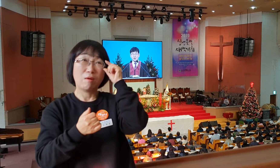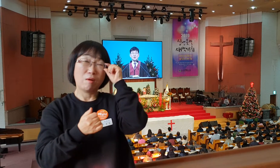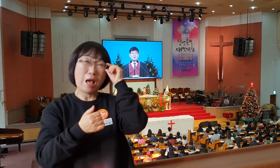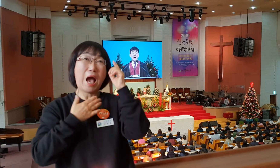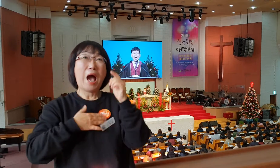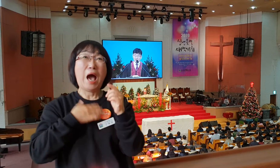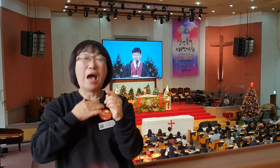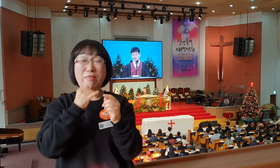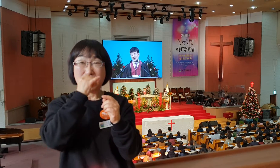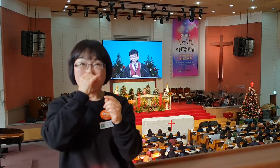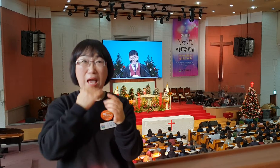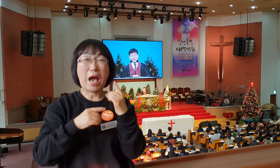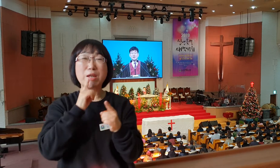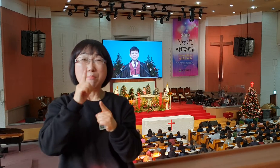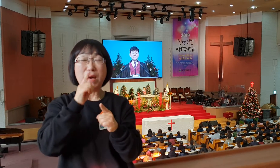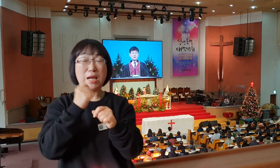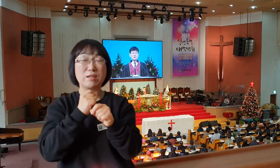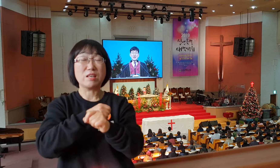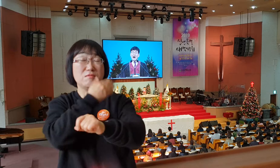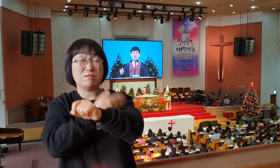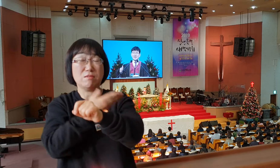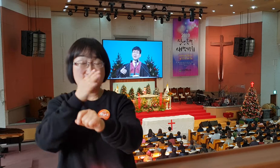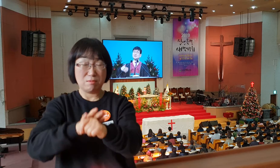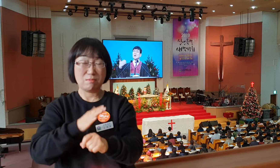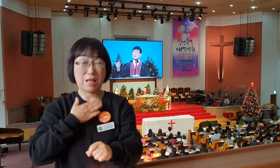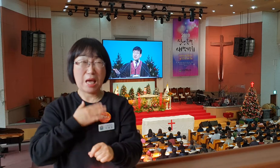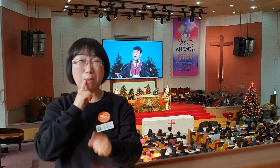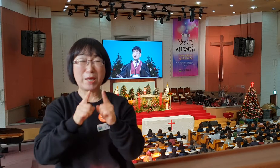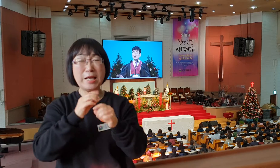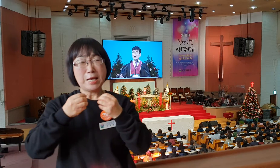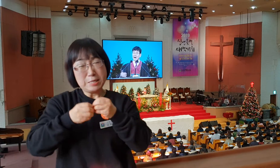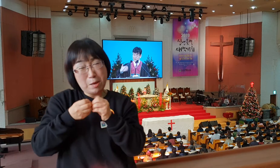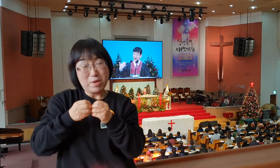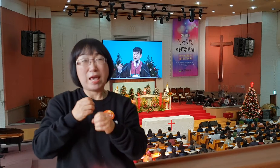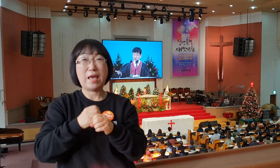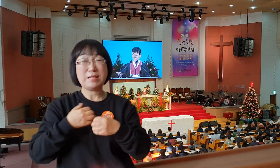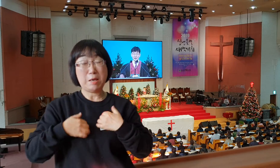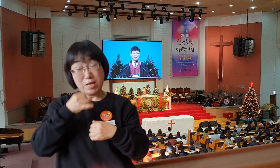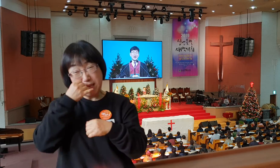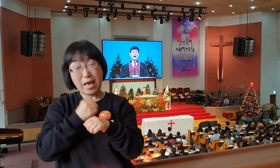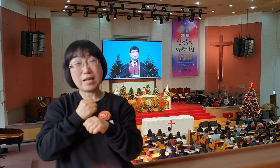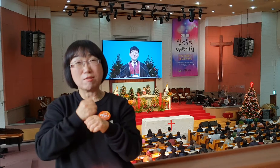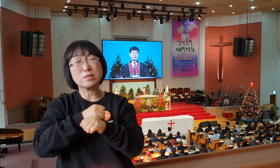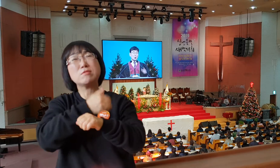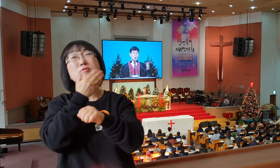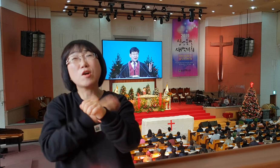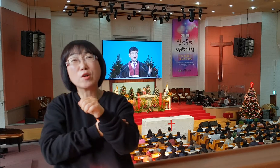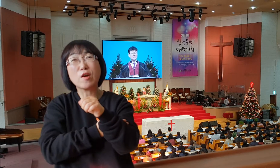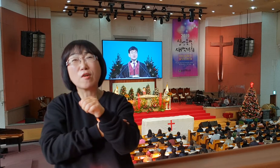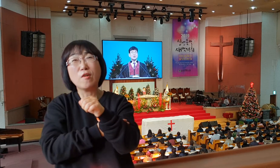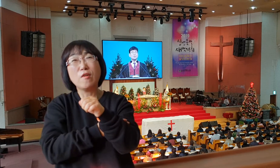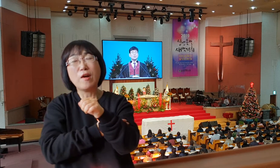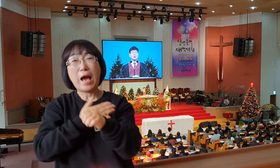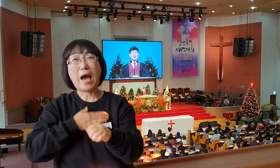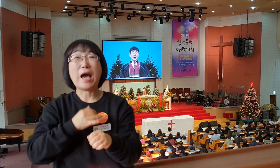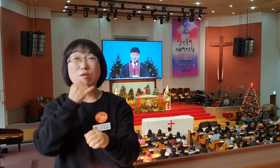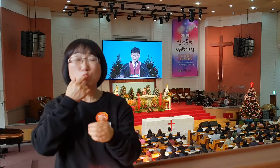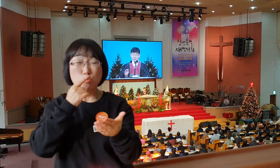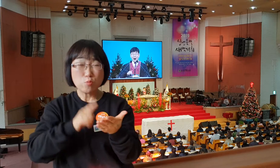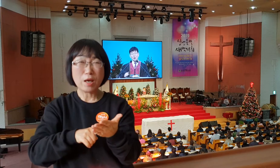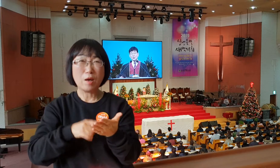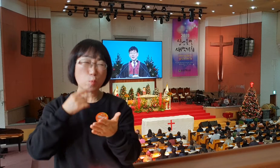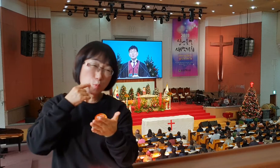하는 게 능력 아는 이야기를 잘하는 게 능력 아는 이야기를 재밌게 하든지 아니면 아는 이야기를 아주 그냥 독하게 하든지